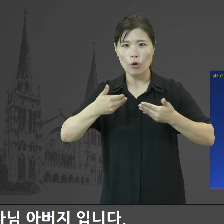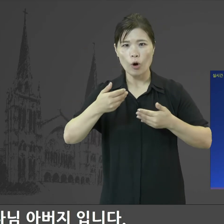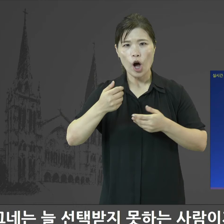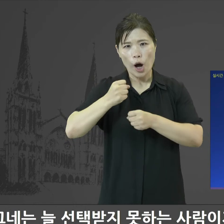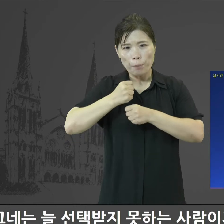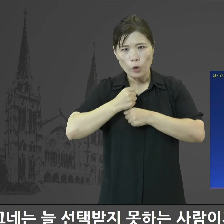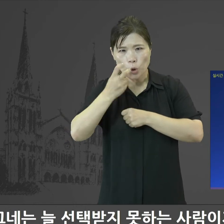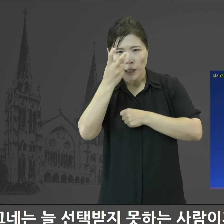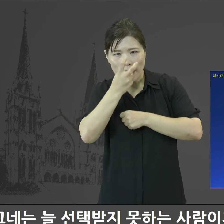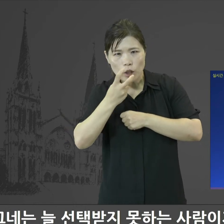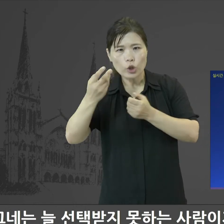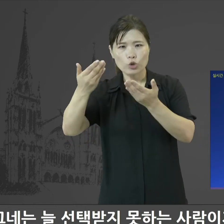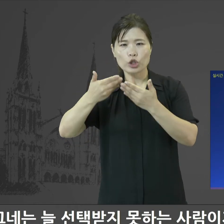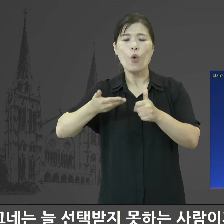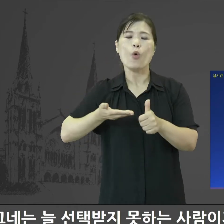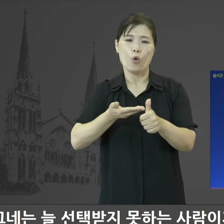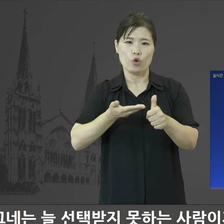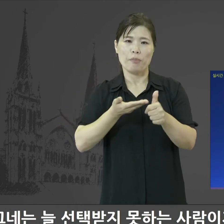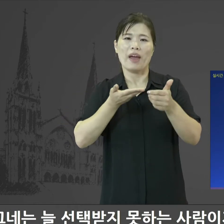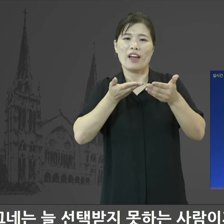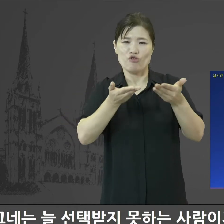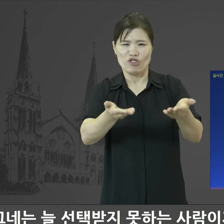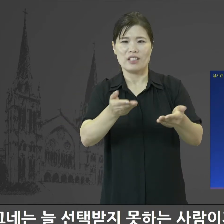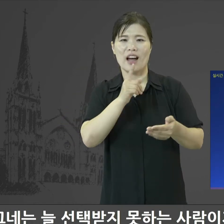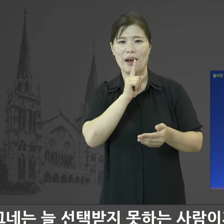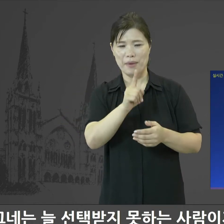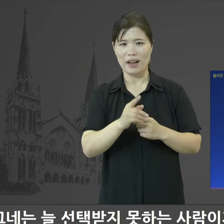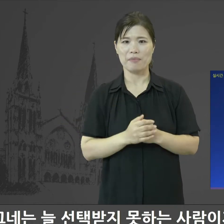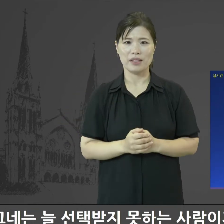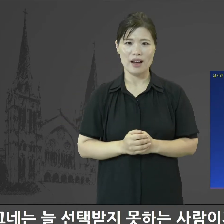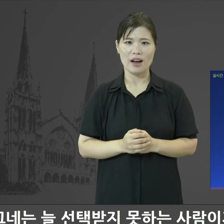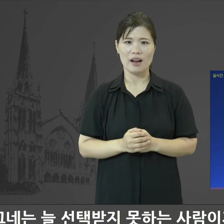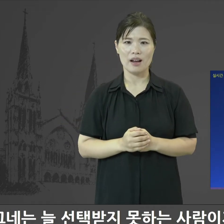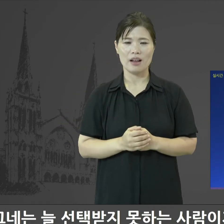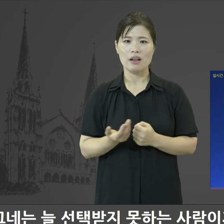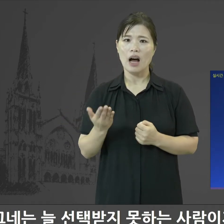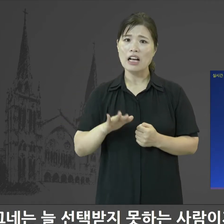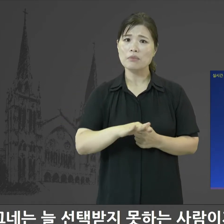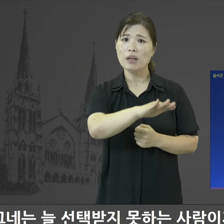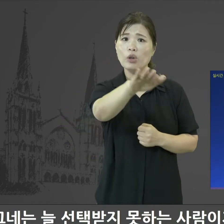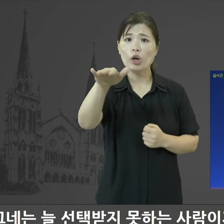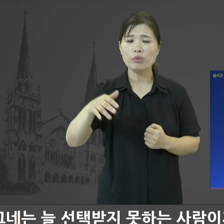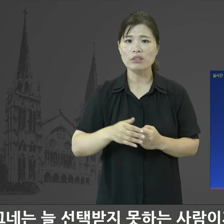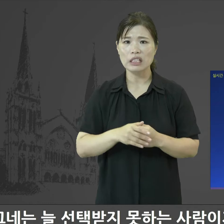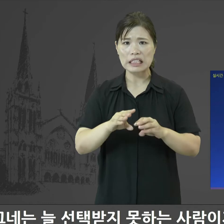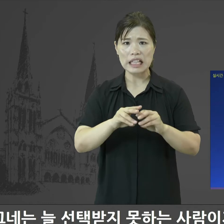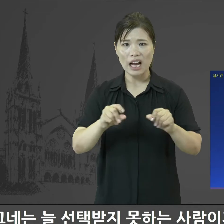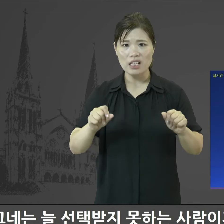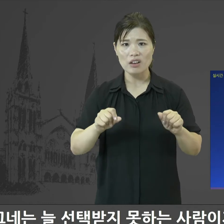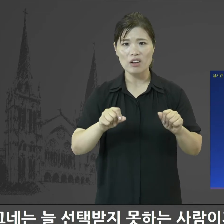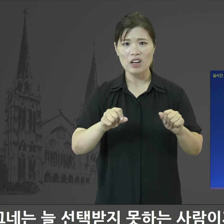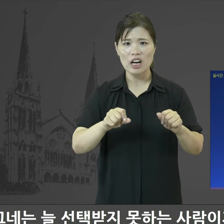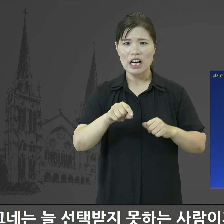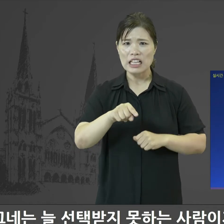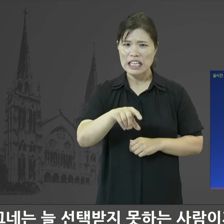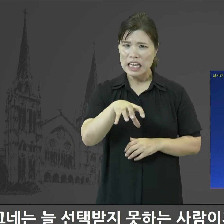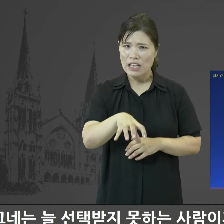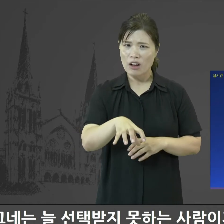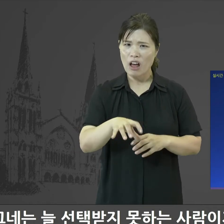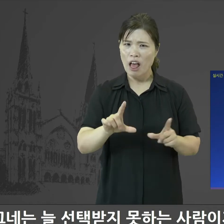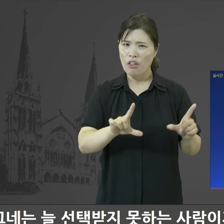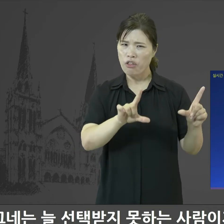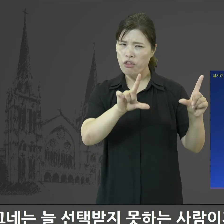보존하시고 공급하신다는 것입니다. 하지만 우리는 이 땅에서 대부분 오랜 세월 한 곳에서 거주하기